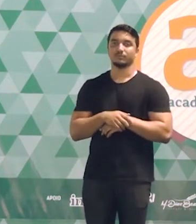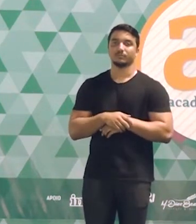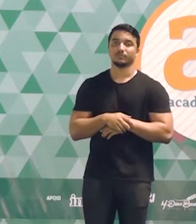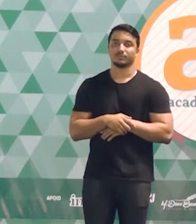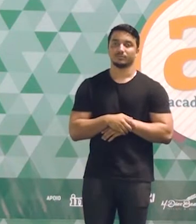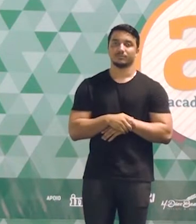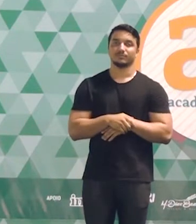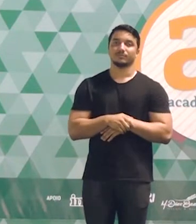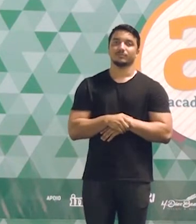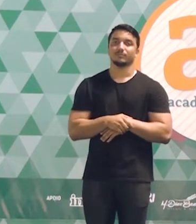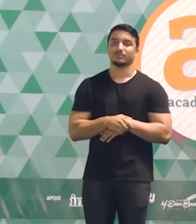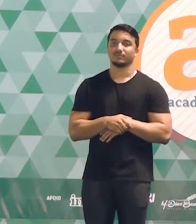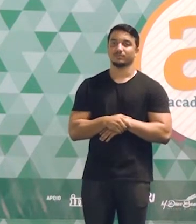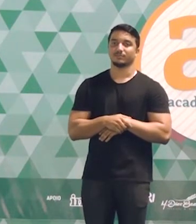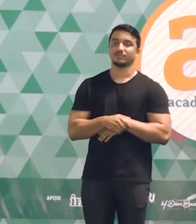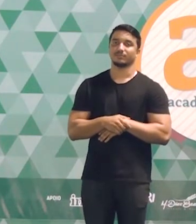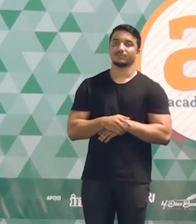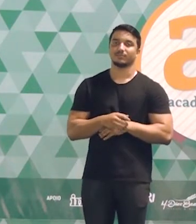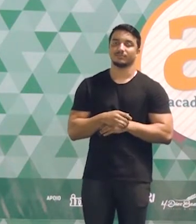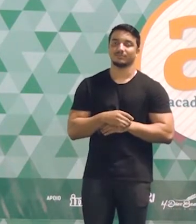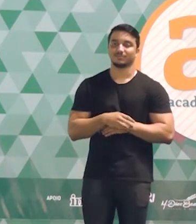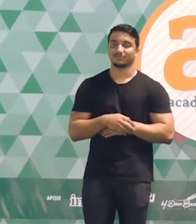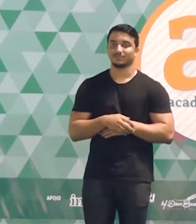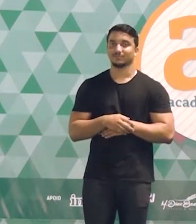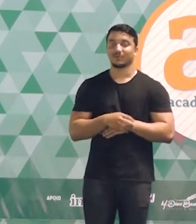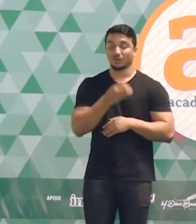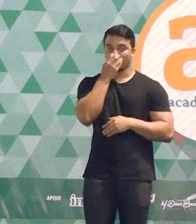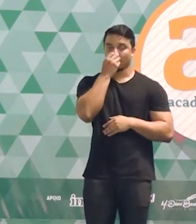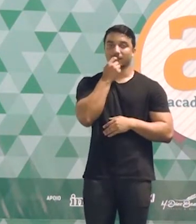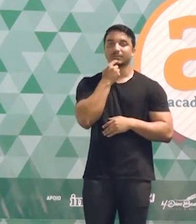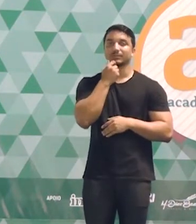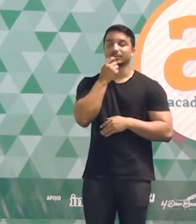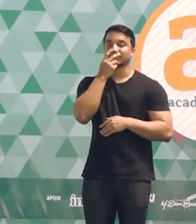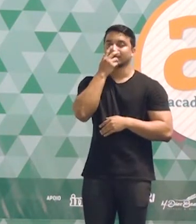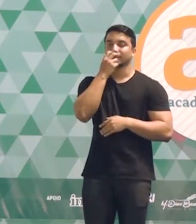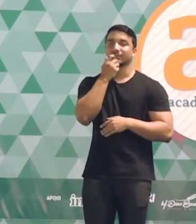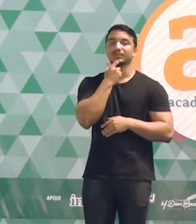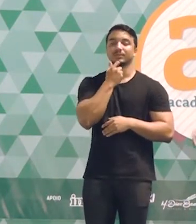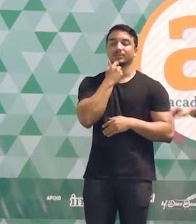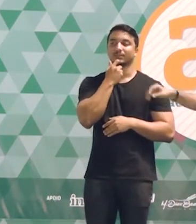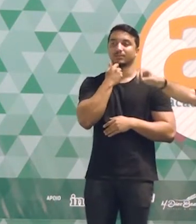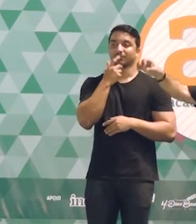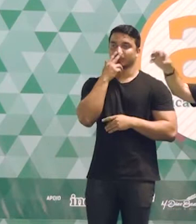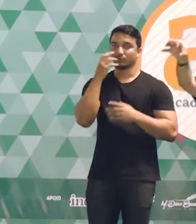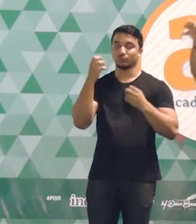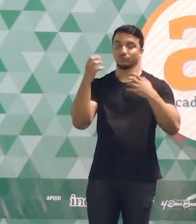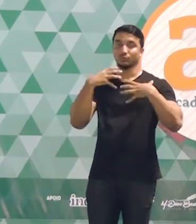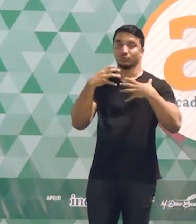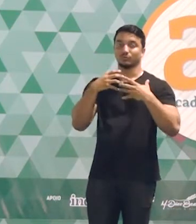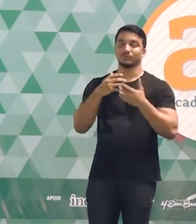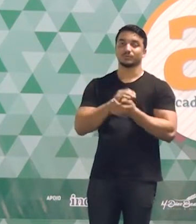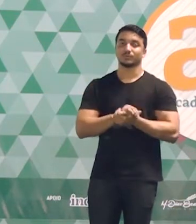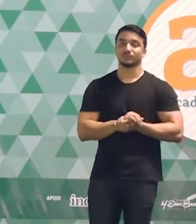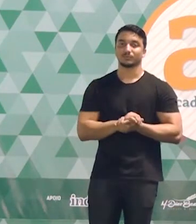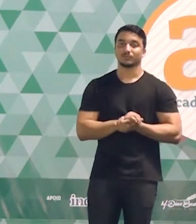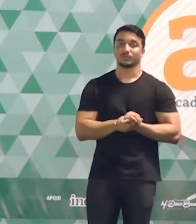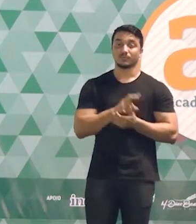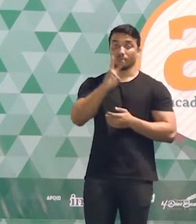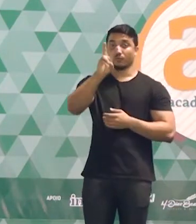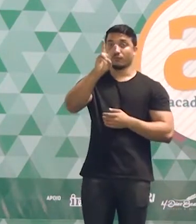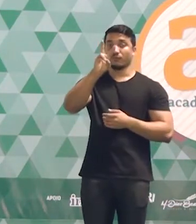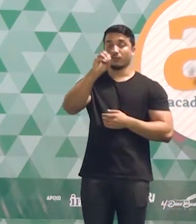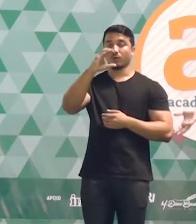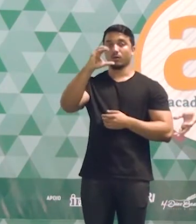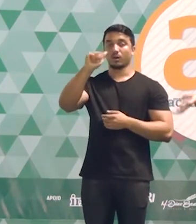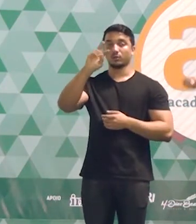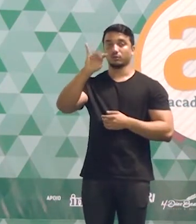terror, meia-noite. Aquele do palhaço. Entendeu? Eu gosto de filme de palhaço que assusta. Pois bem, vocativo é